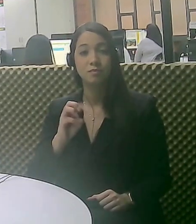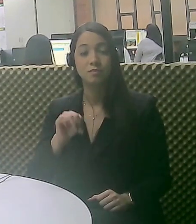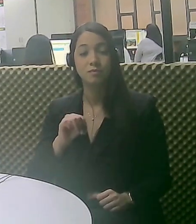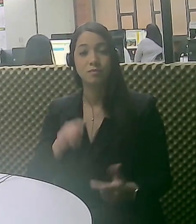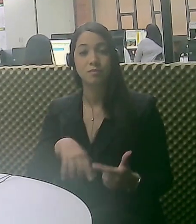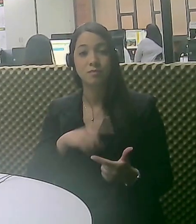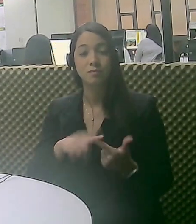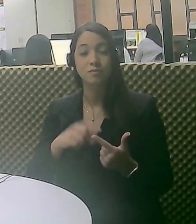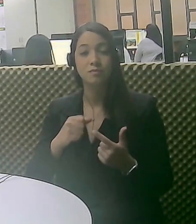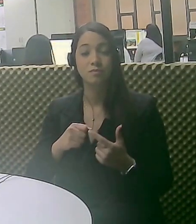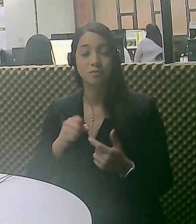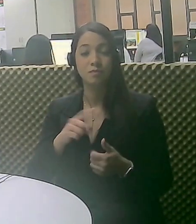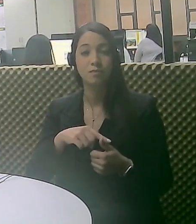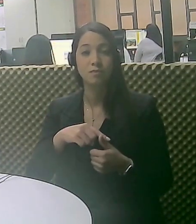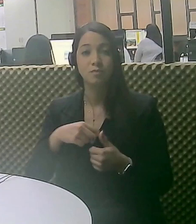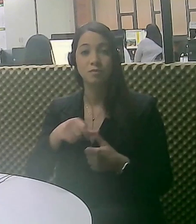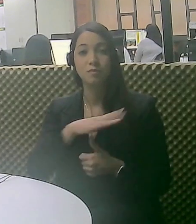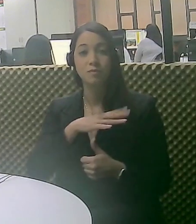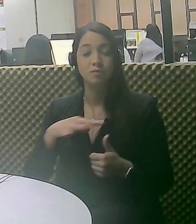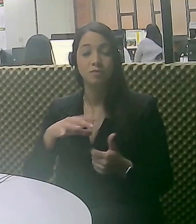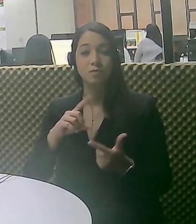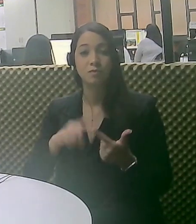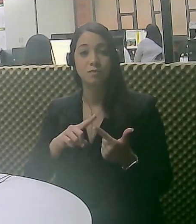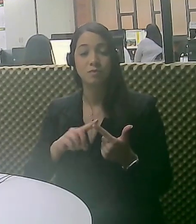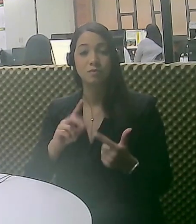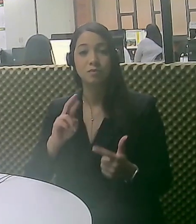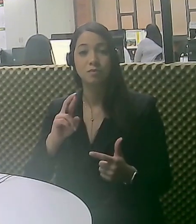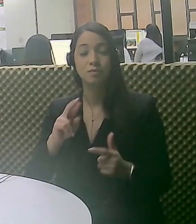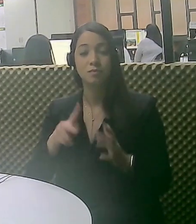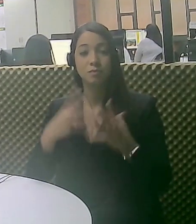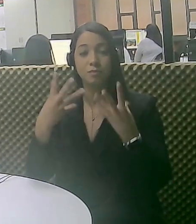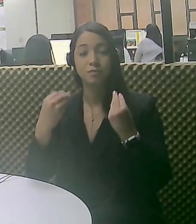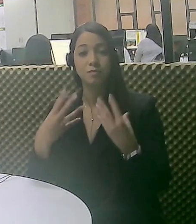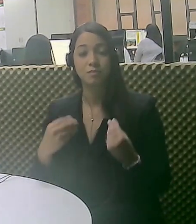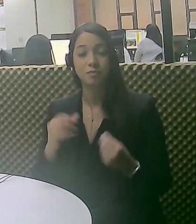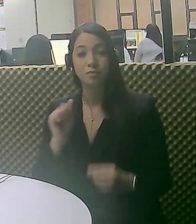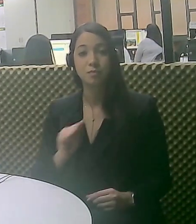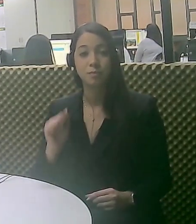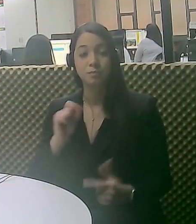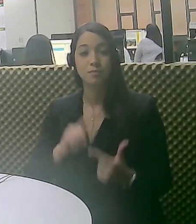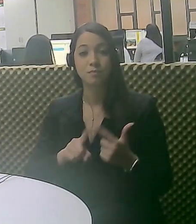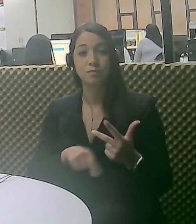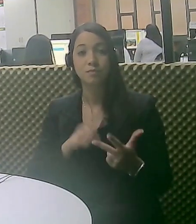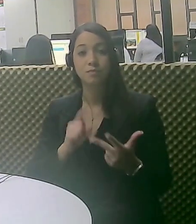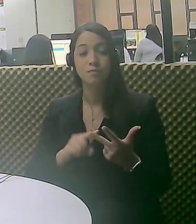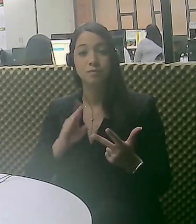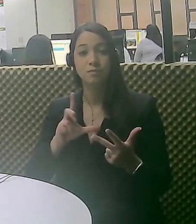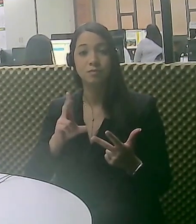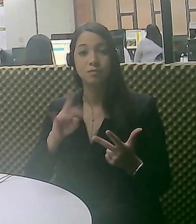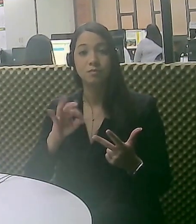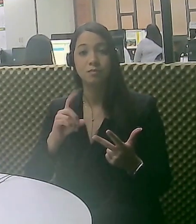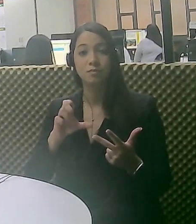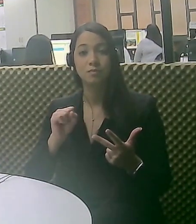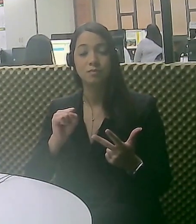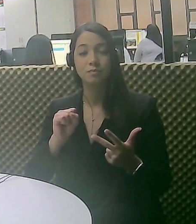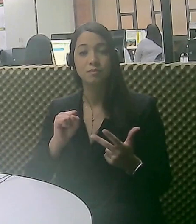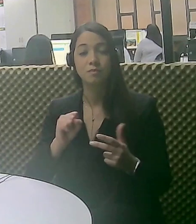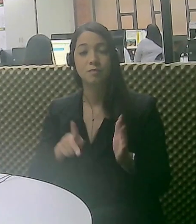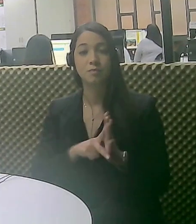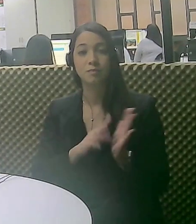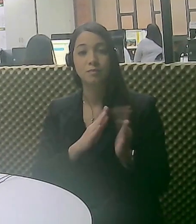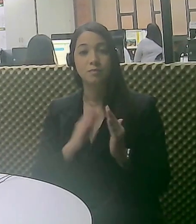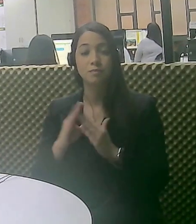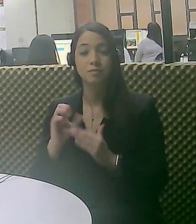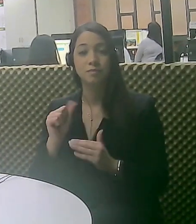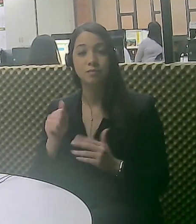Participações, Sociedade Unipessoal Limitada, Radiologistas Associados Limitada, Blue Mountains Empreendimentos Imobiliários